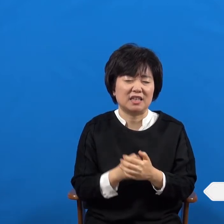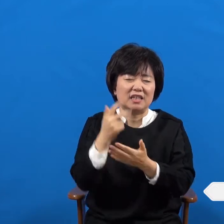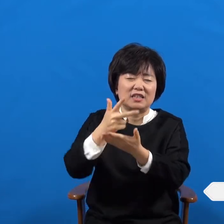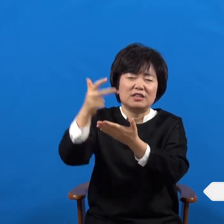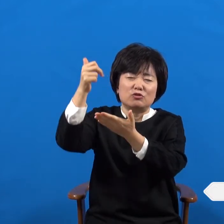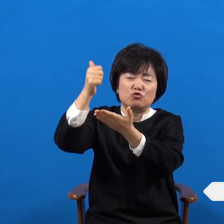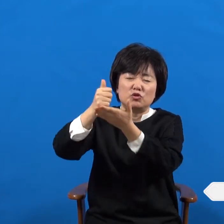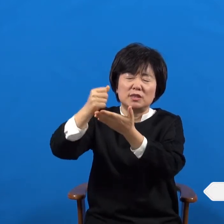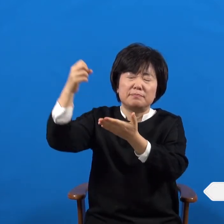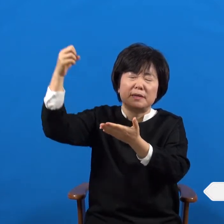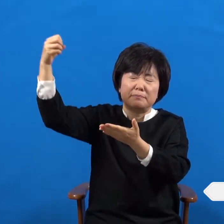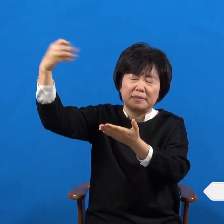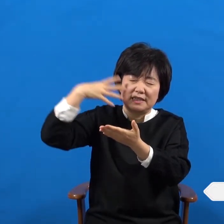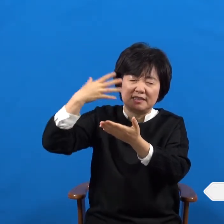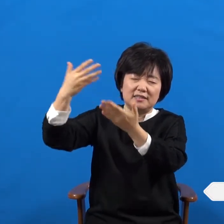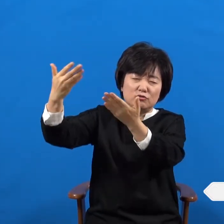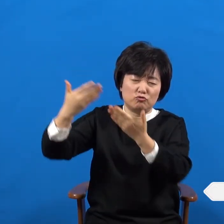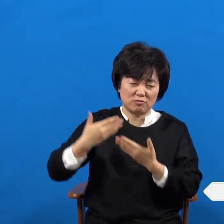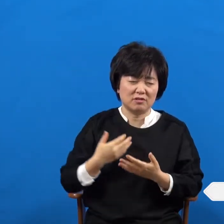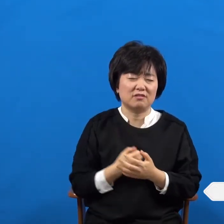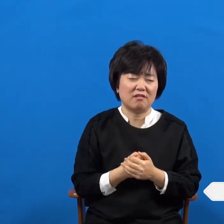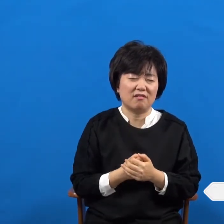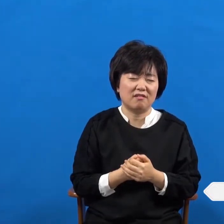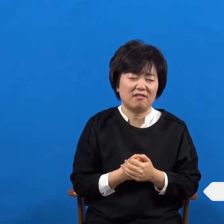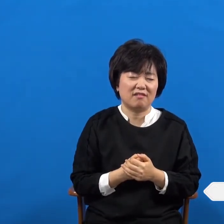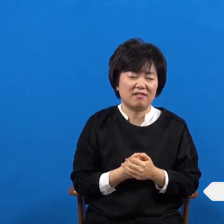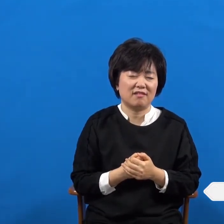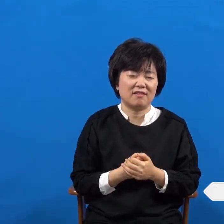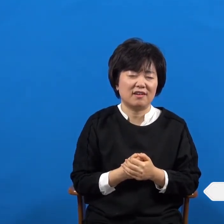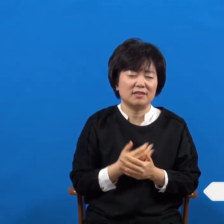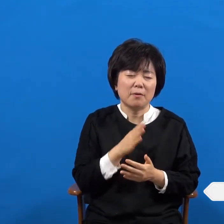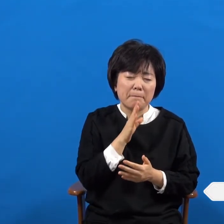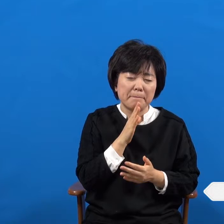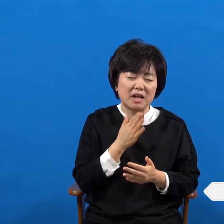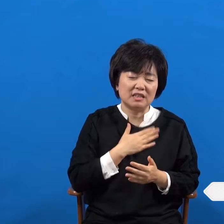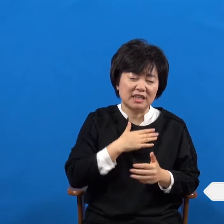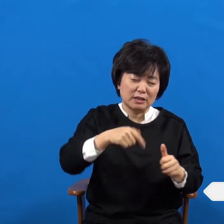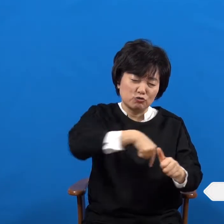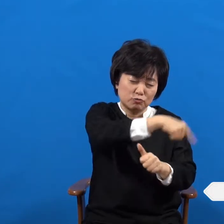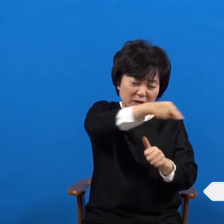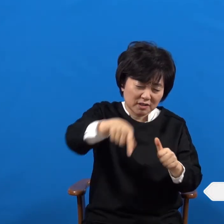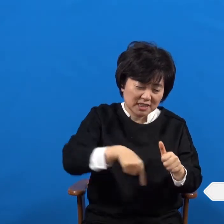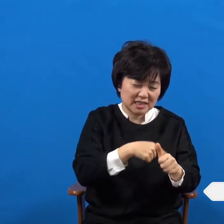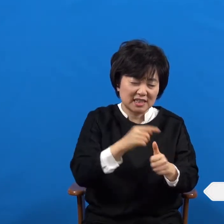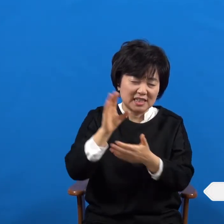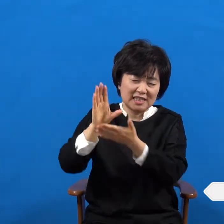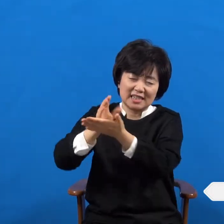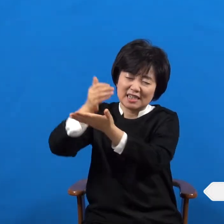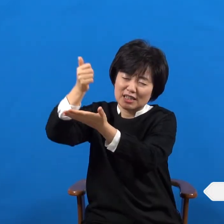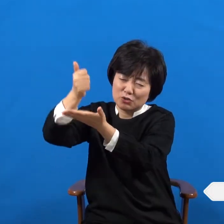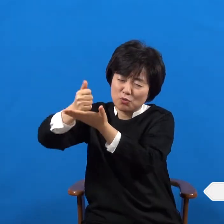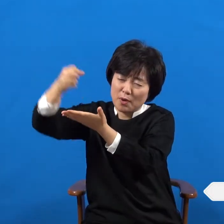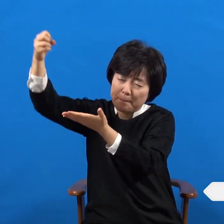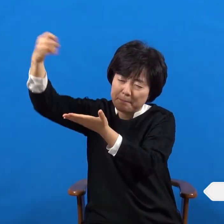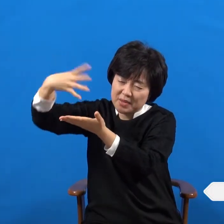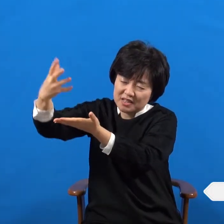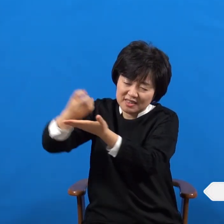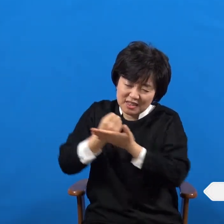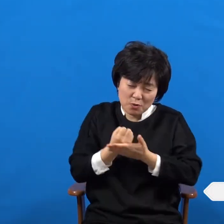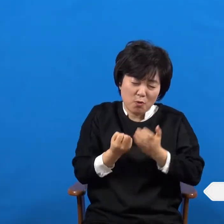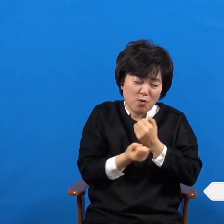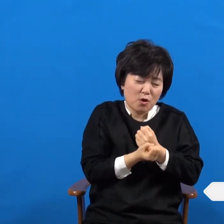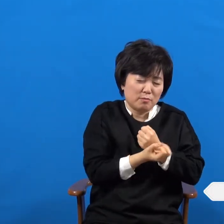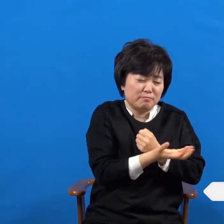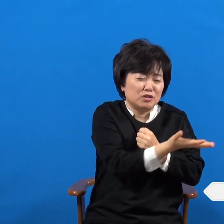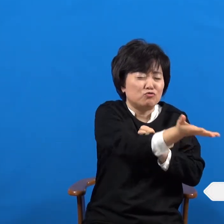주님의 빛을 비춰주셔서 정말 우리 주변을 그리스도의 빛으로 비추는